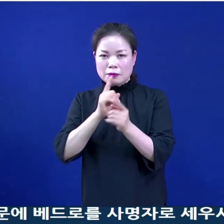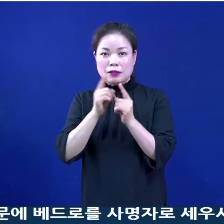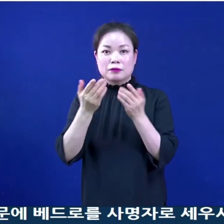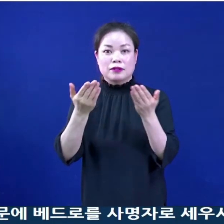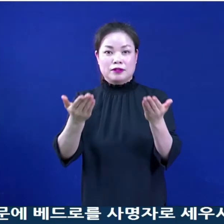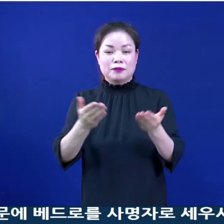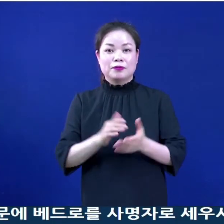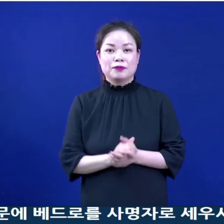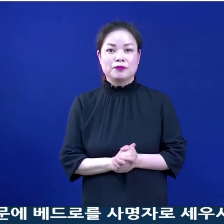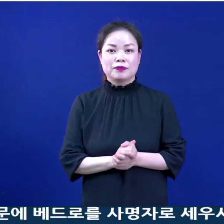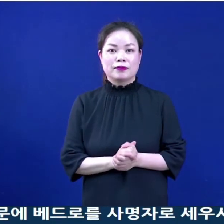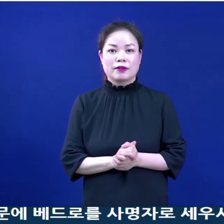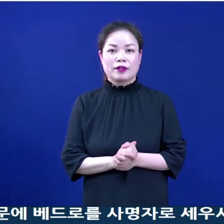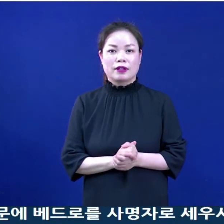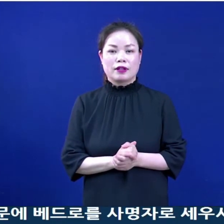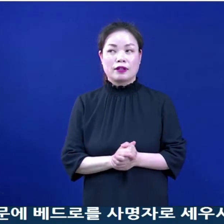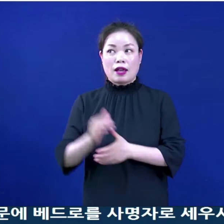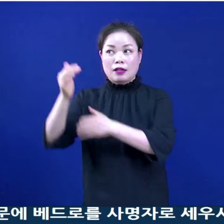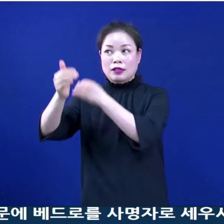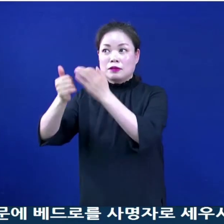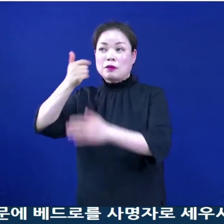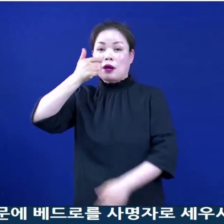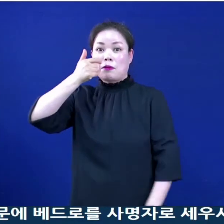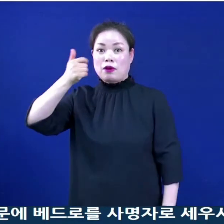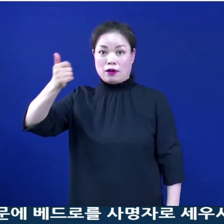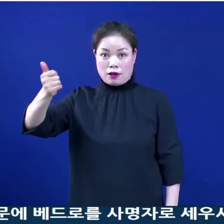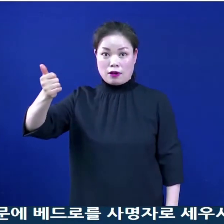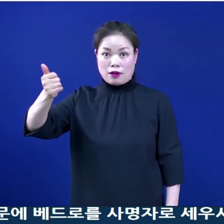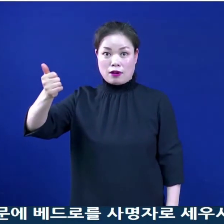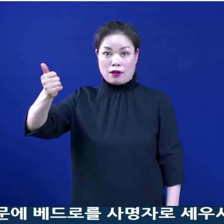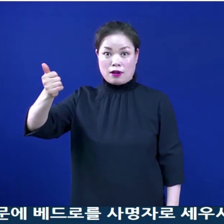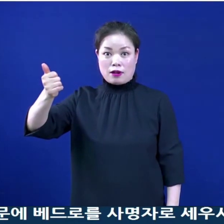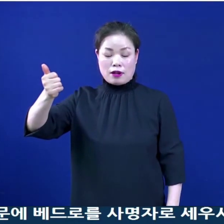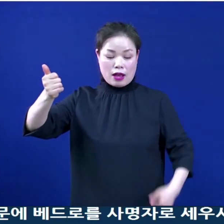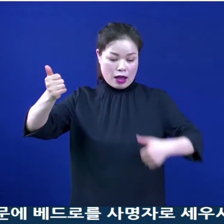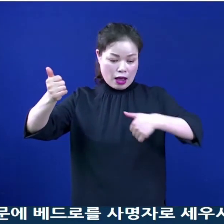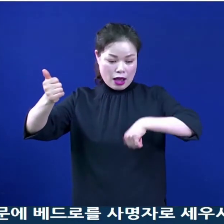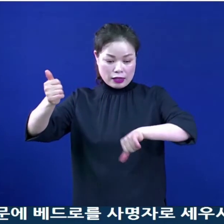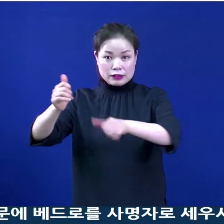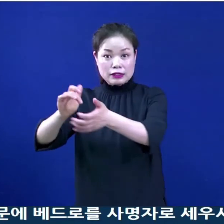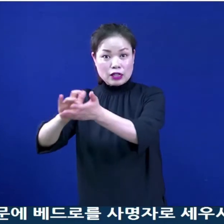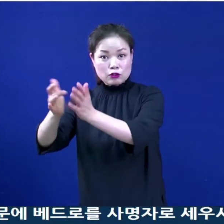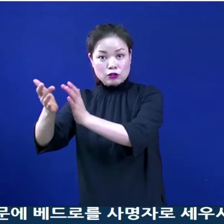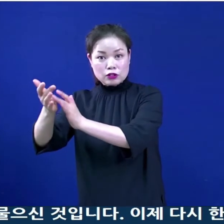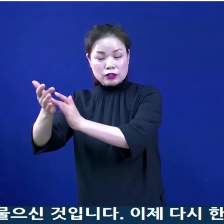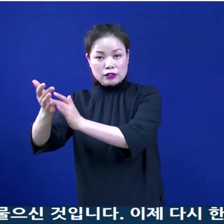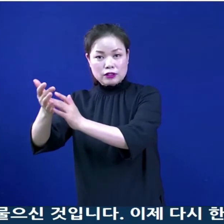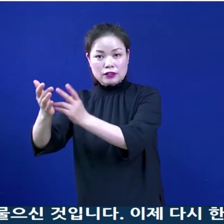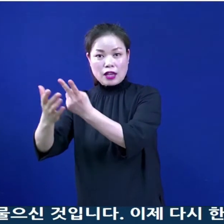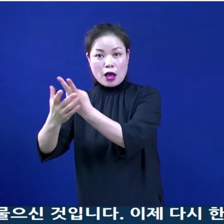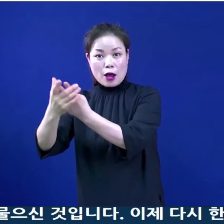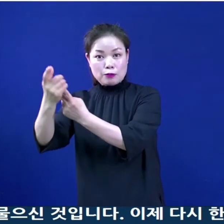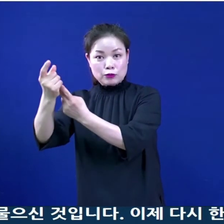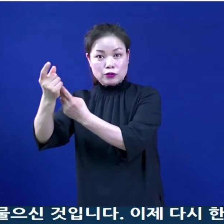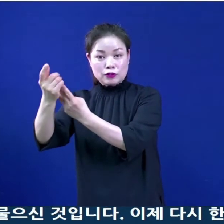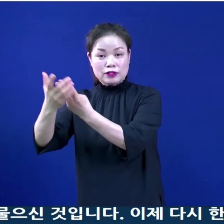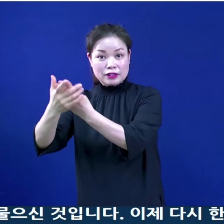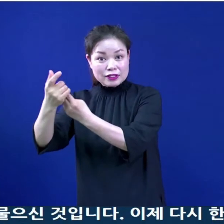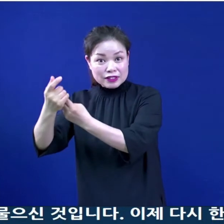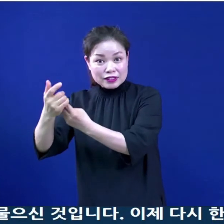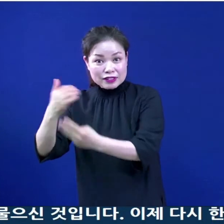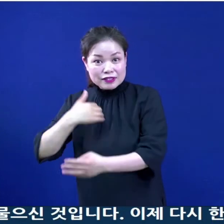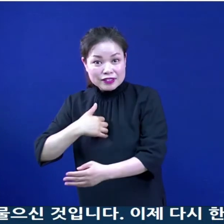있습니다. 하나님 아버지와 아들 예수님이 한 분이시죠.